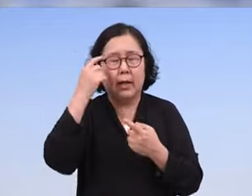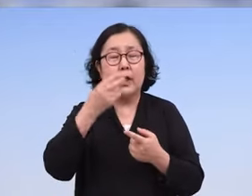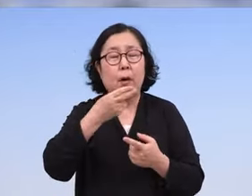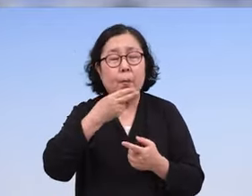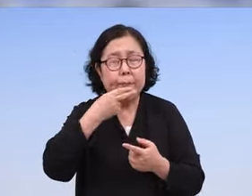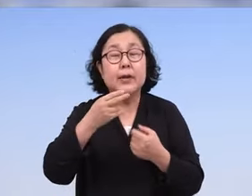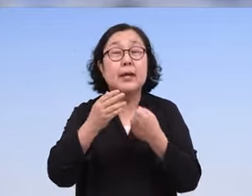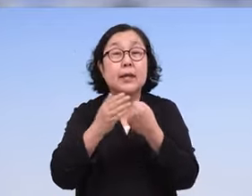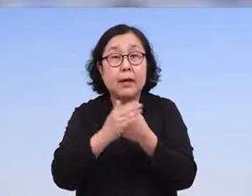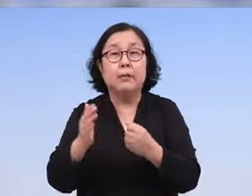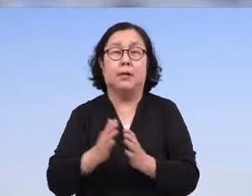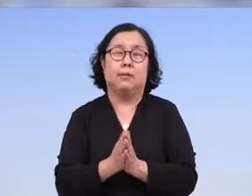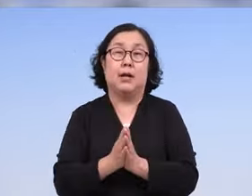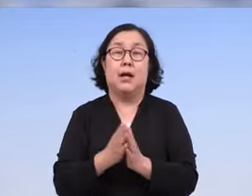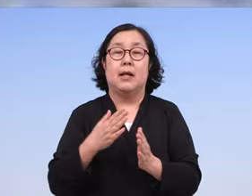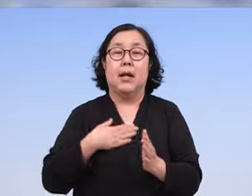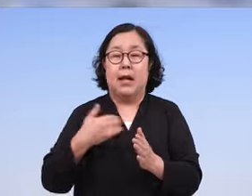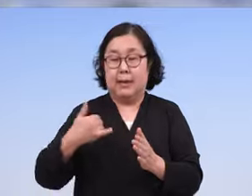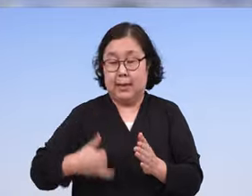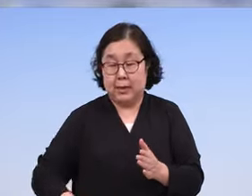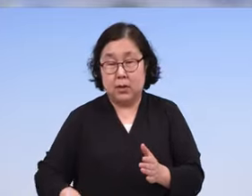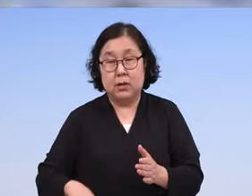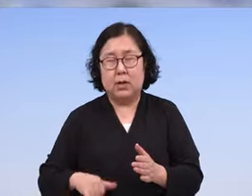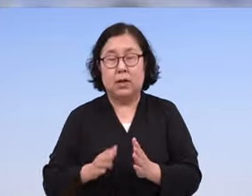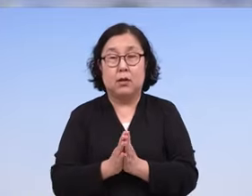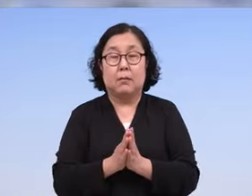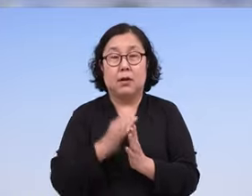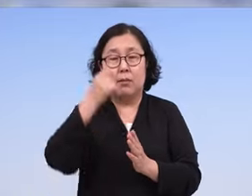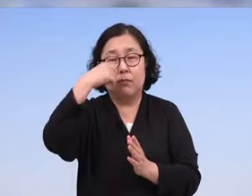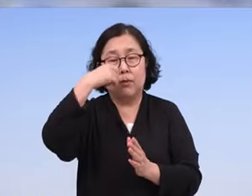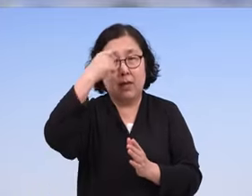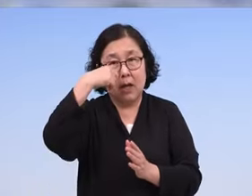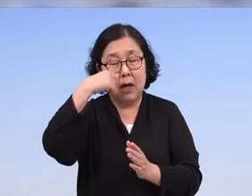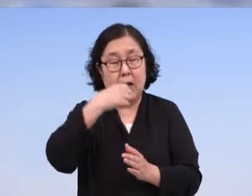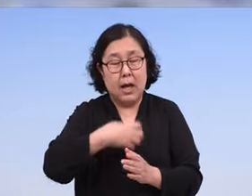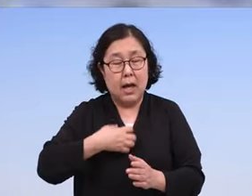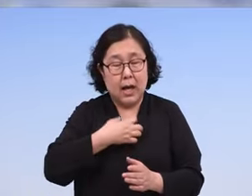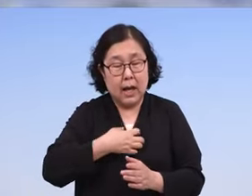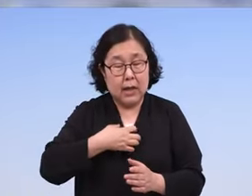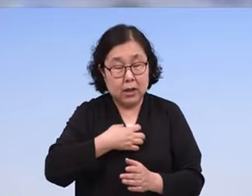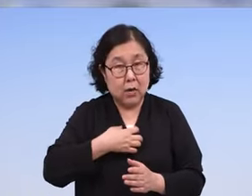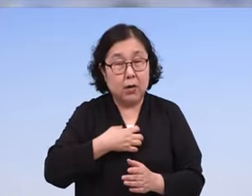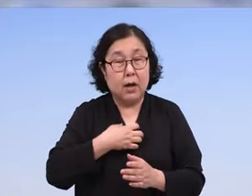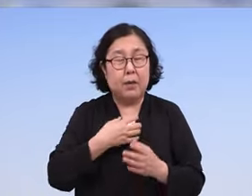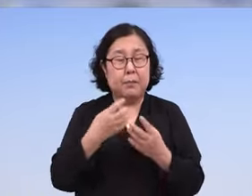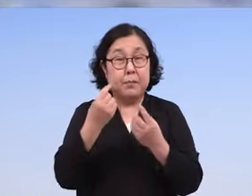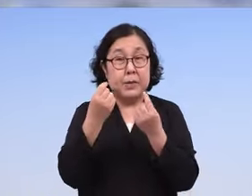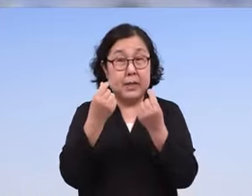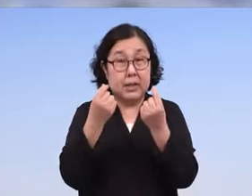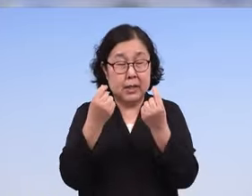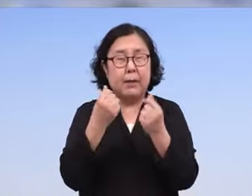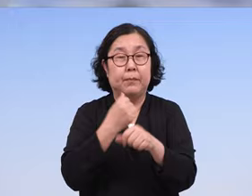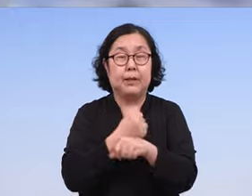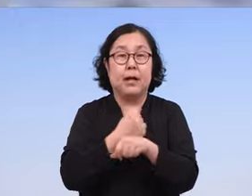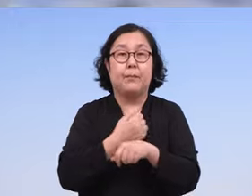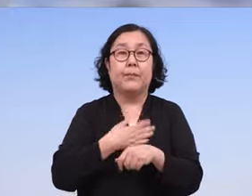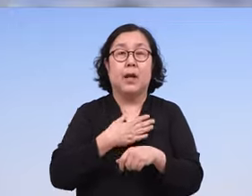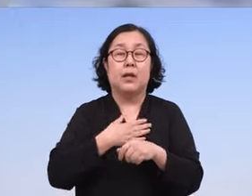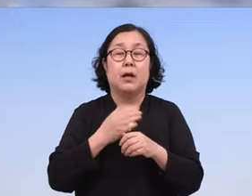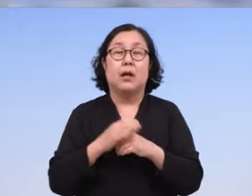그렇습니다. 이거는요, 우리 다음 세대 자녀들이 참 안쓰러운 것과 좀 맥락이 있다는 것